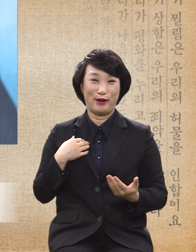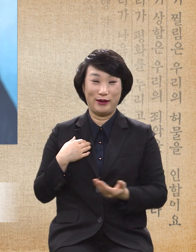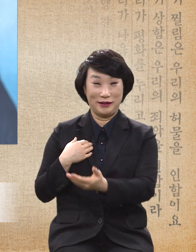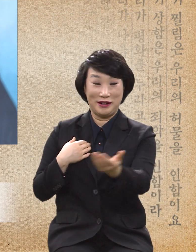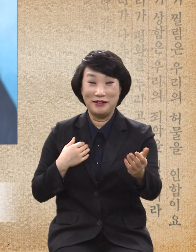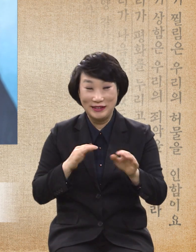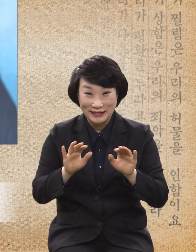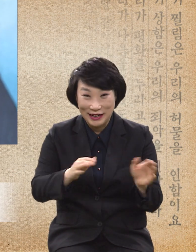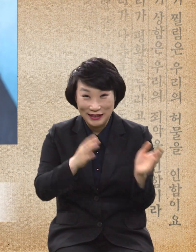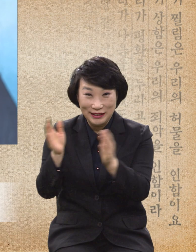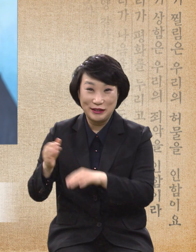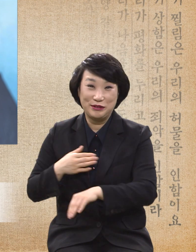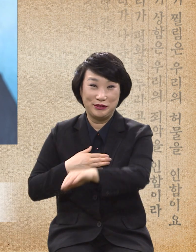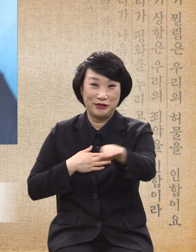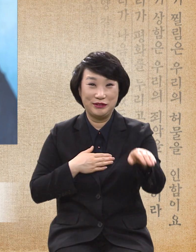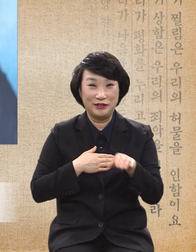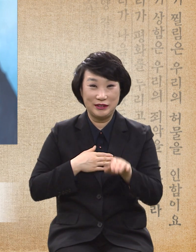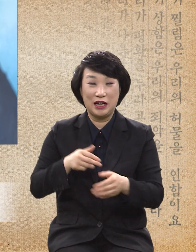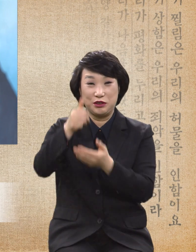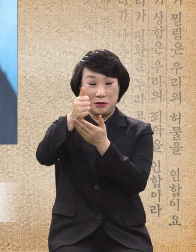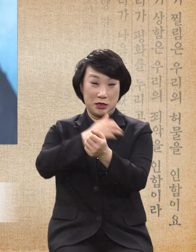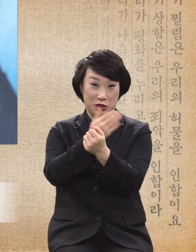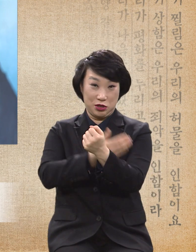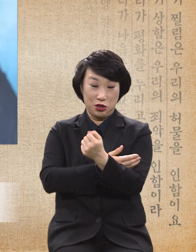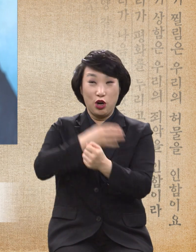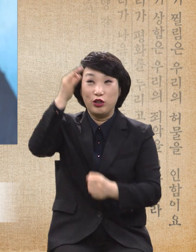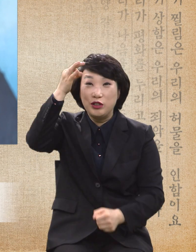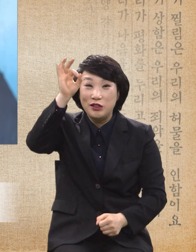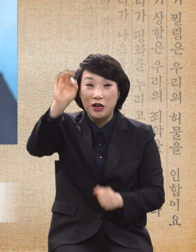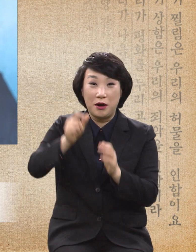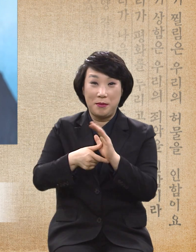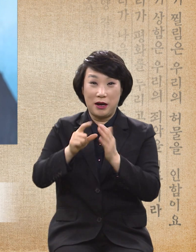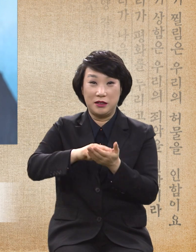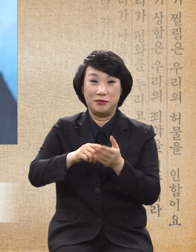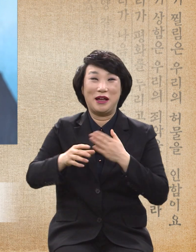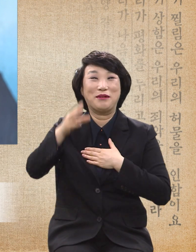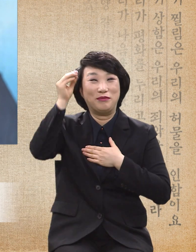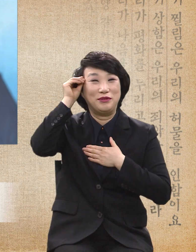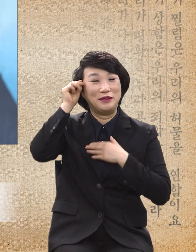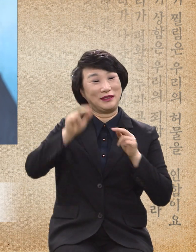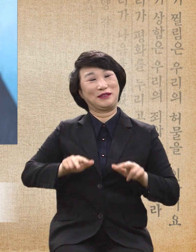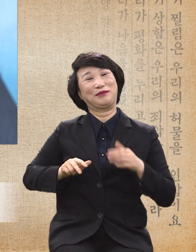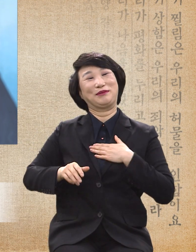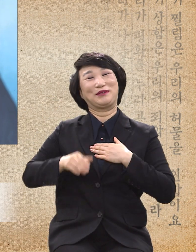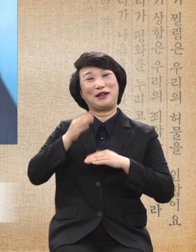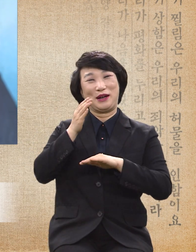여러분, 나와 여러분들은 주님의 능력을 인정할 만큼 무지한 거, 감사한 거,